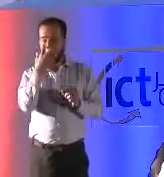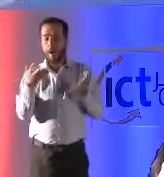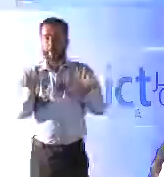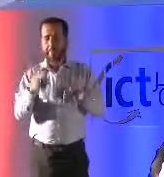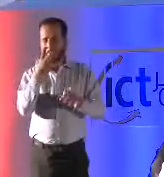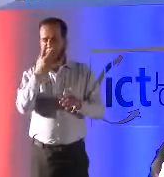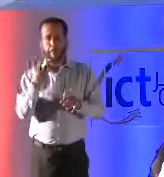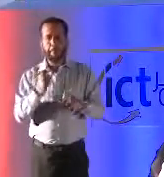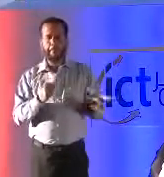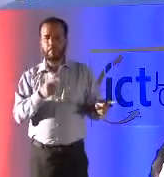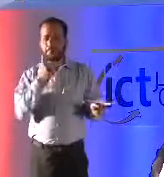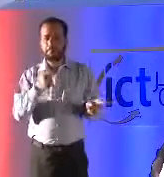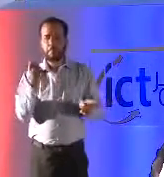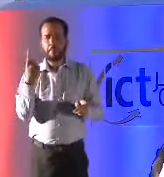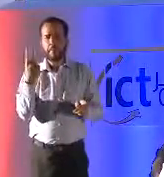هناك أكثر من